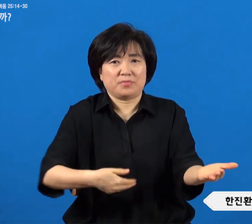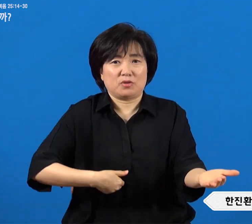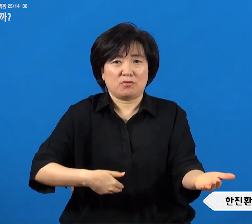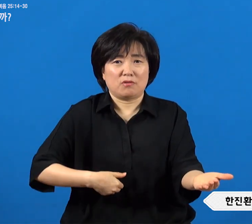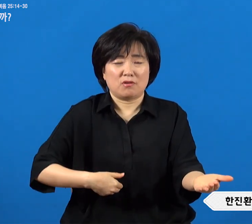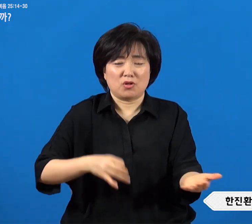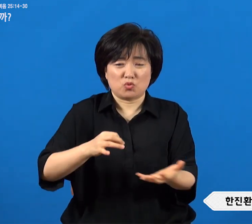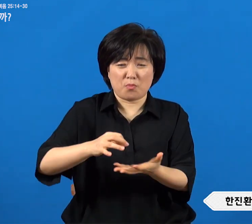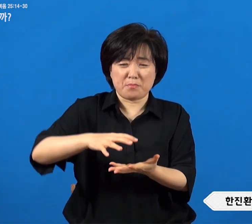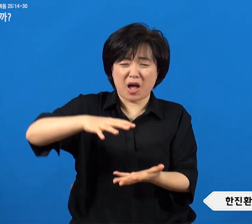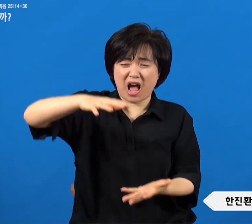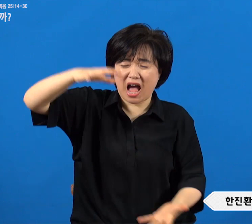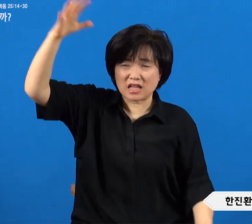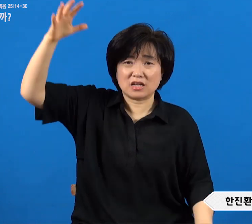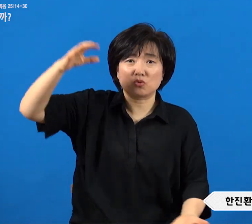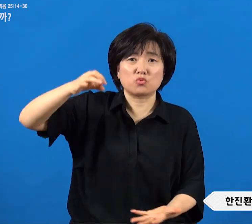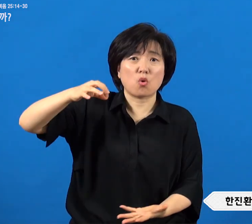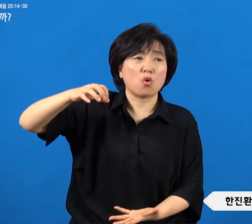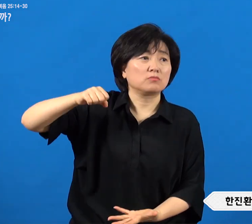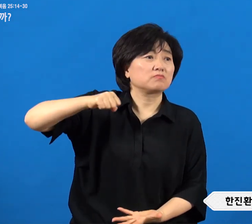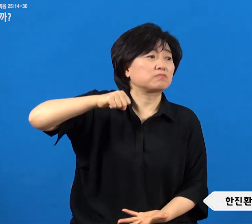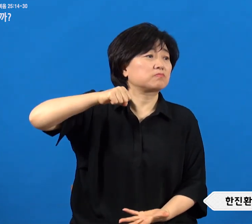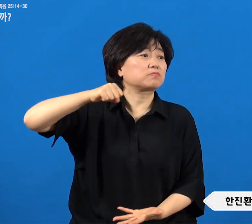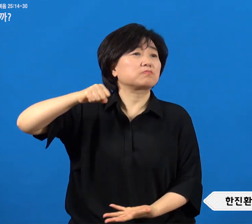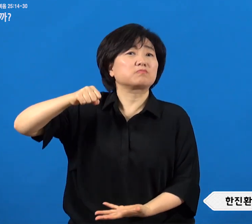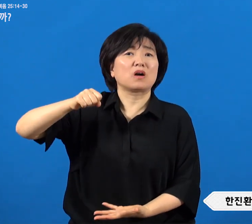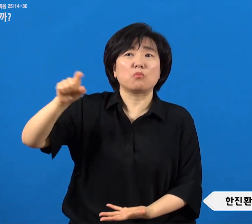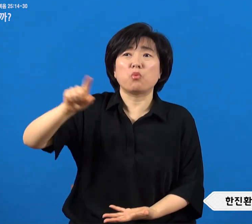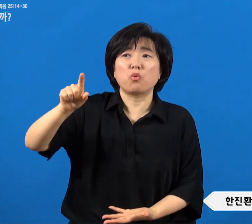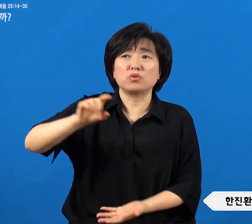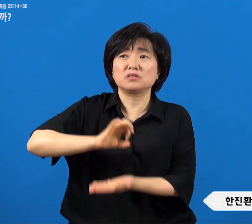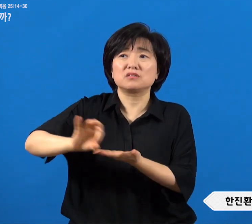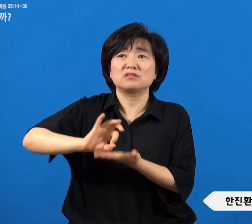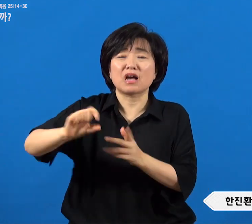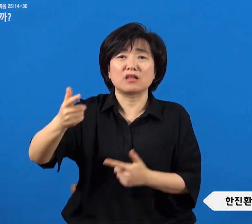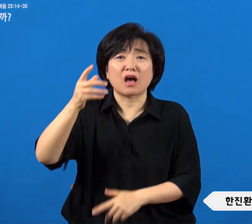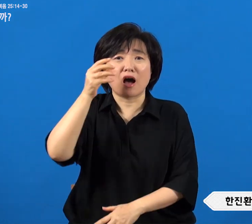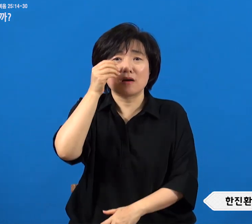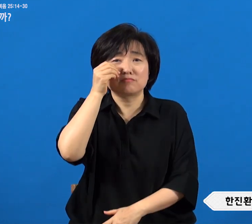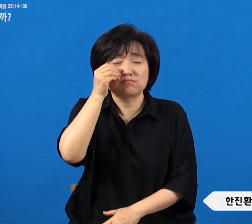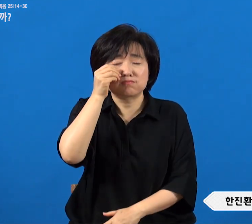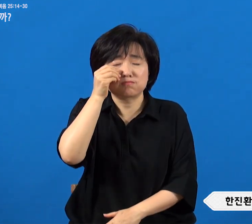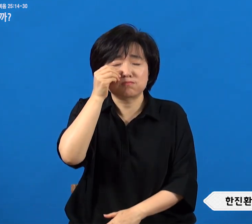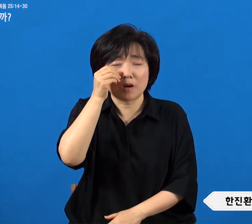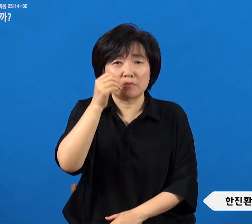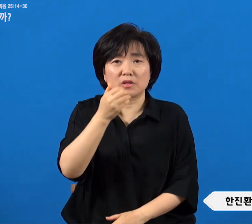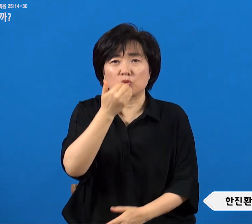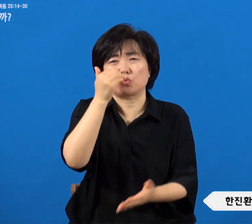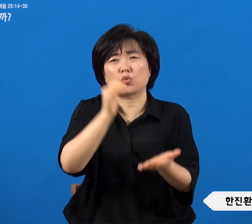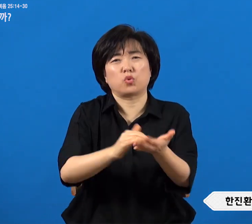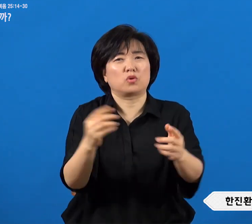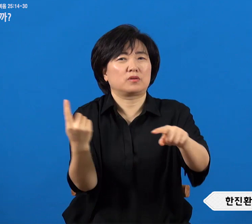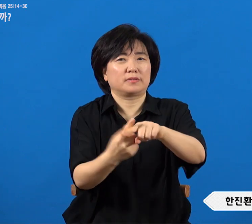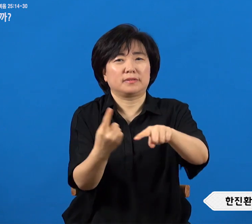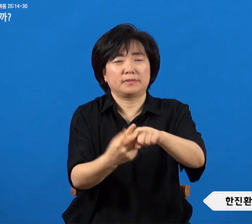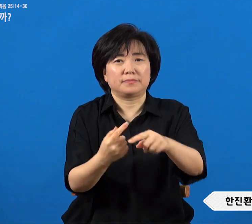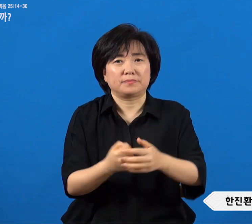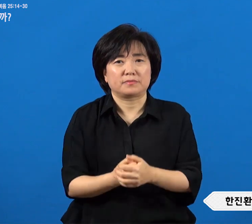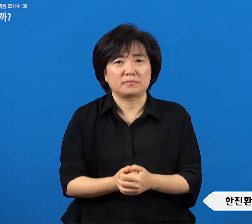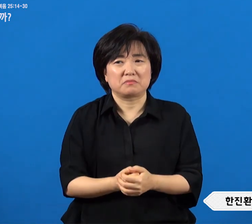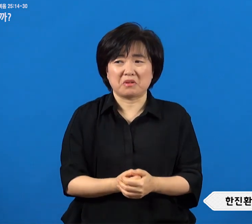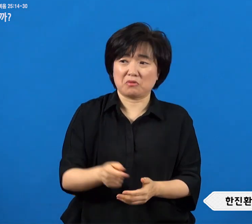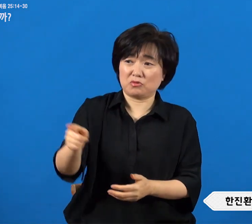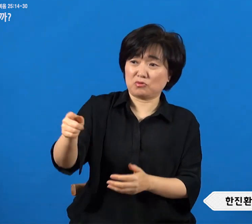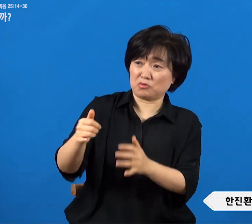돈 많아도 그 돈으로 아무것도 안 하고 있으면 그 돈은 돌덩어리에 불과합니다. 사람들은 저 사람